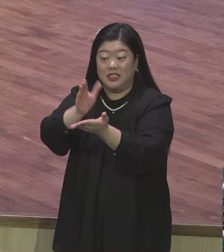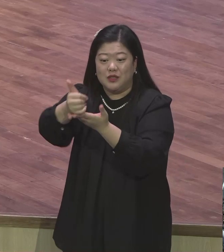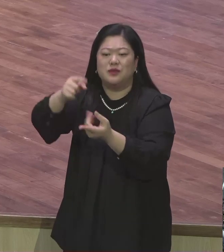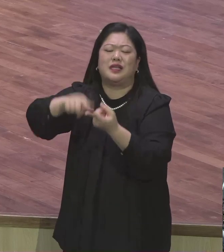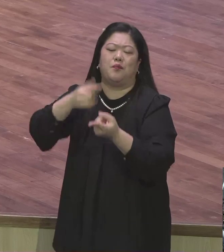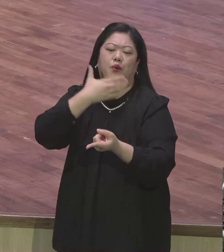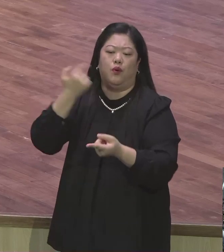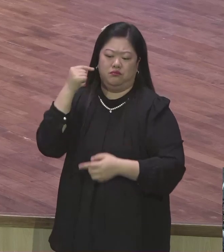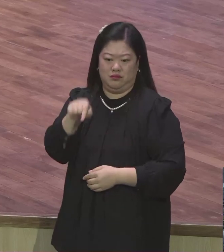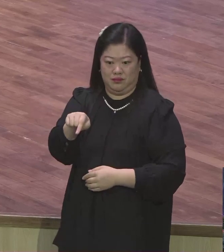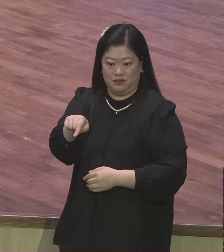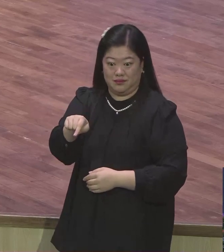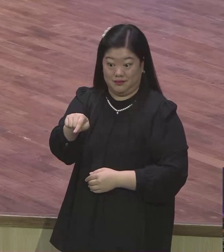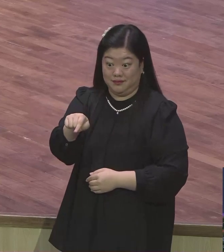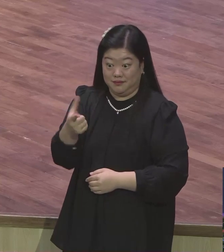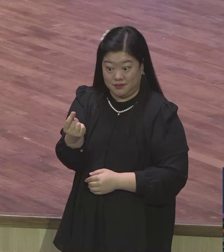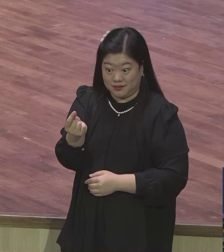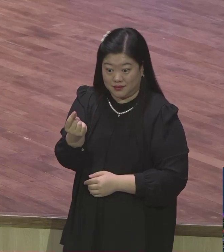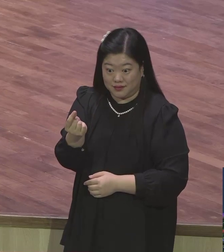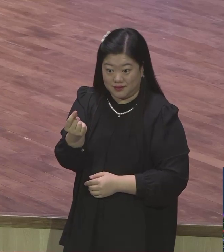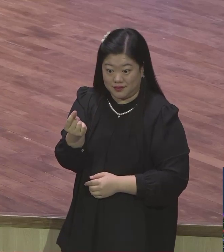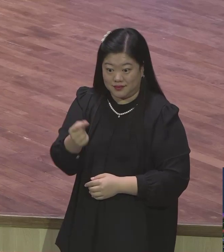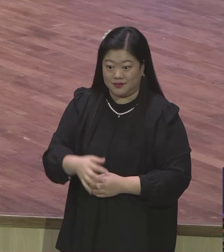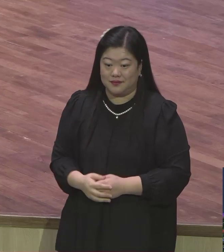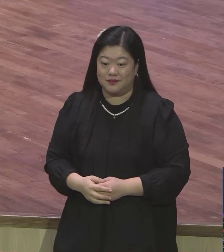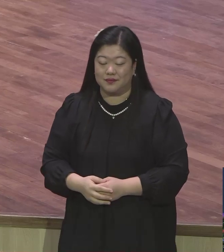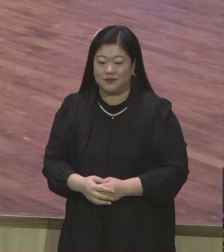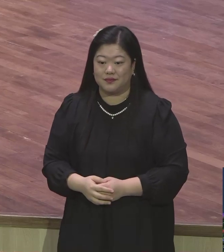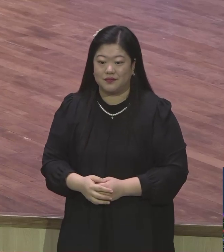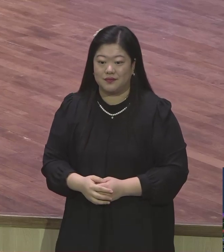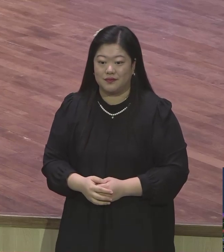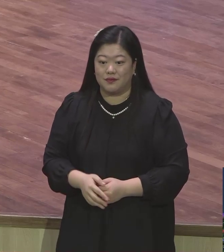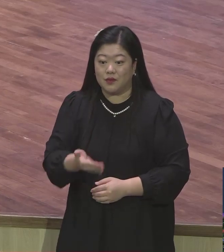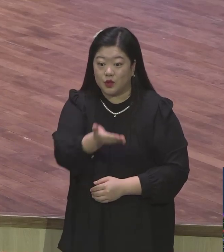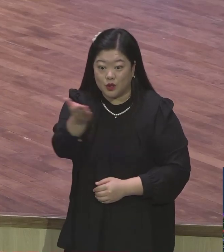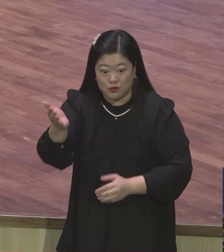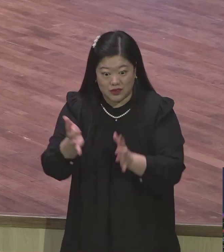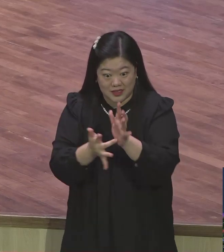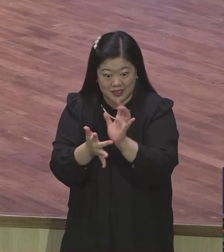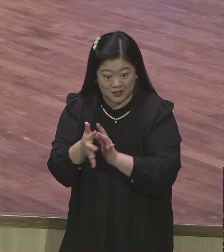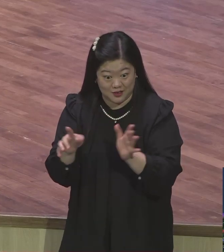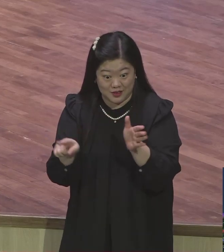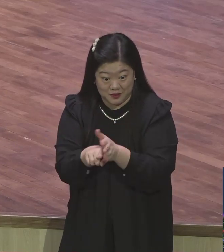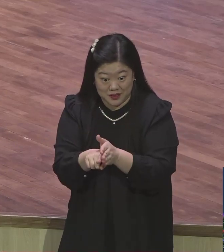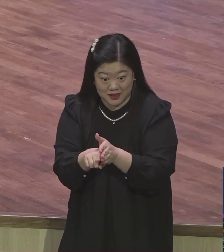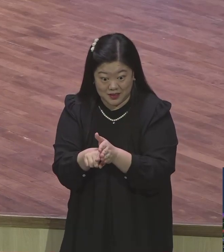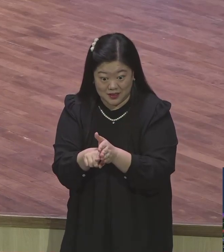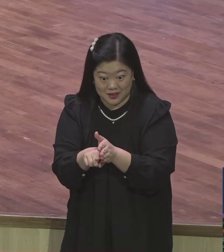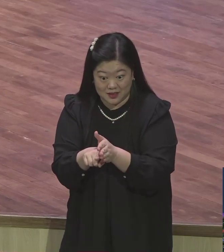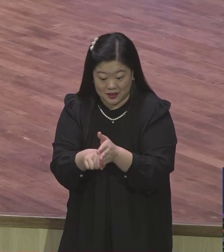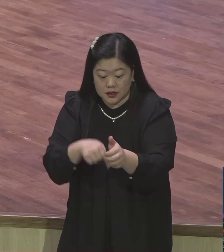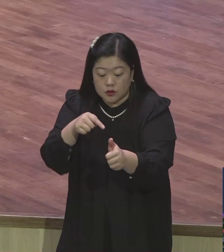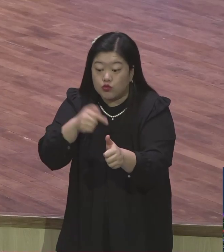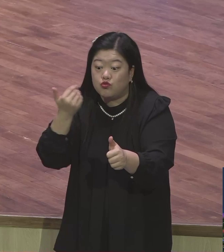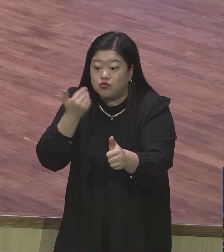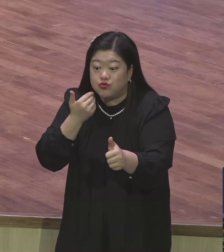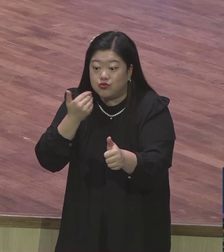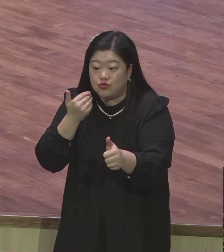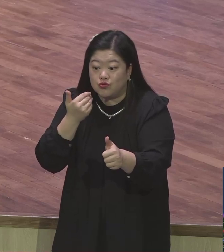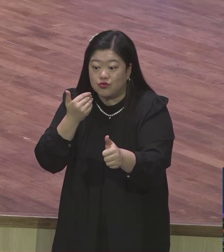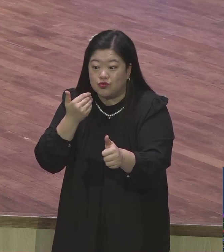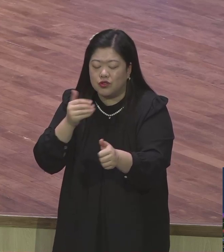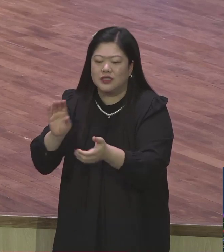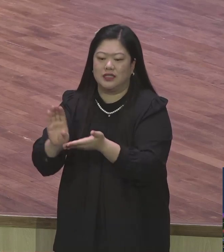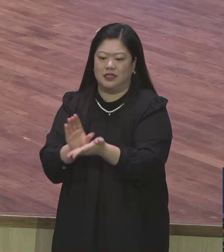그리스도시라. 아멘. 바로 이 우리가 믿는 예수님이 하나님이 보내신 그리스도라.